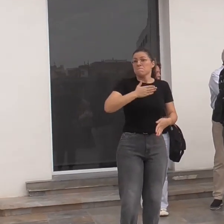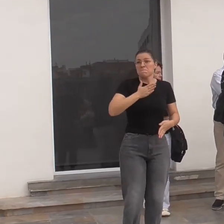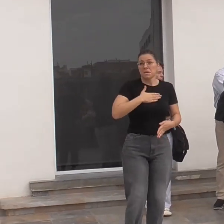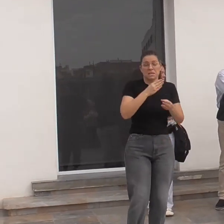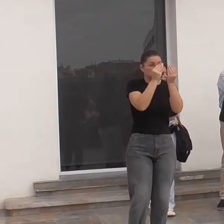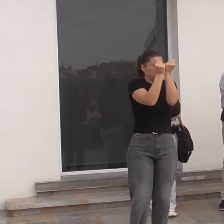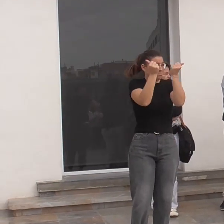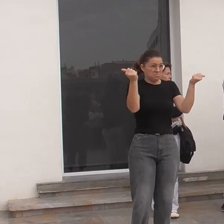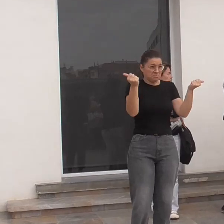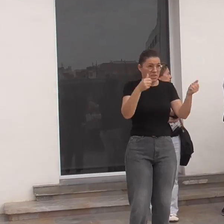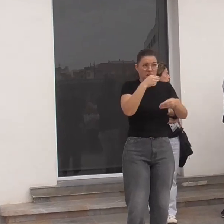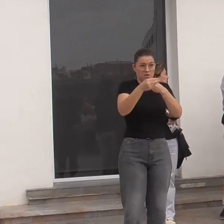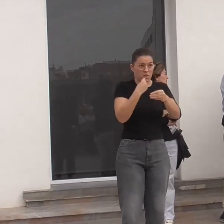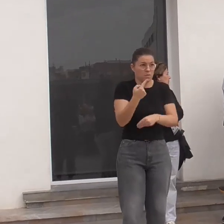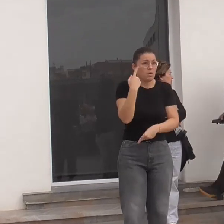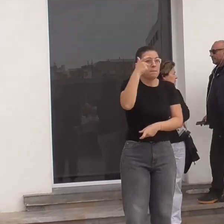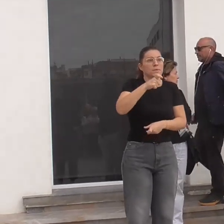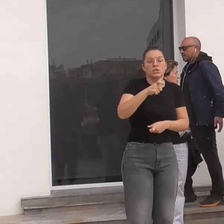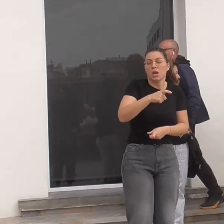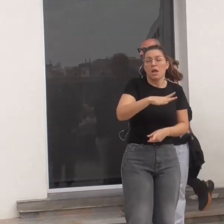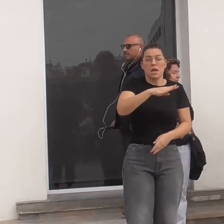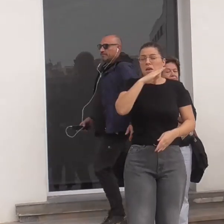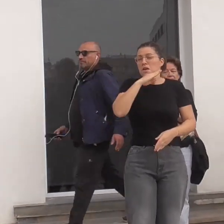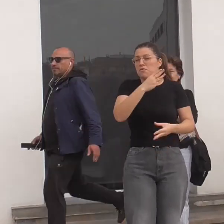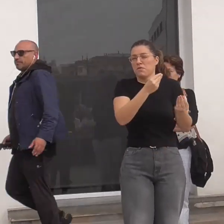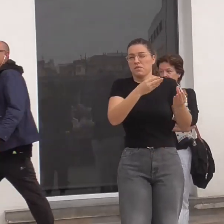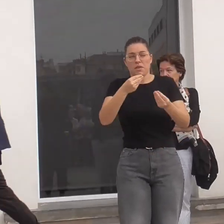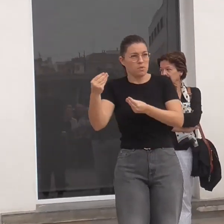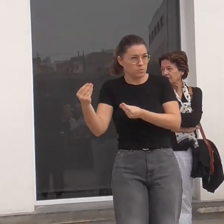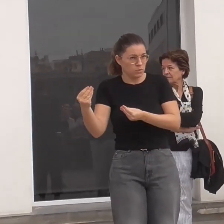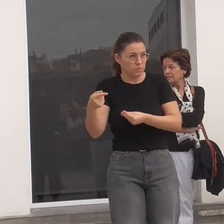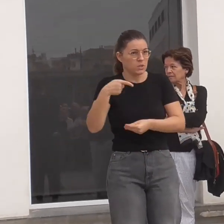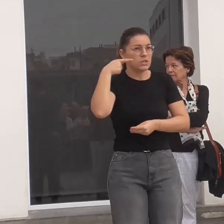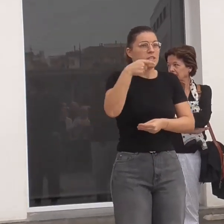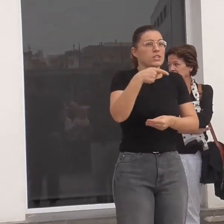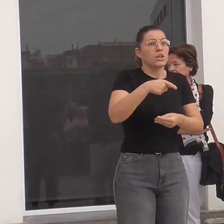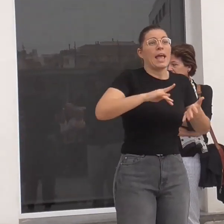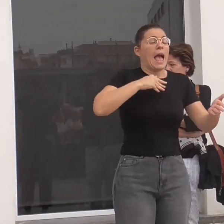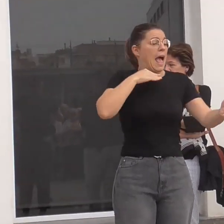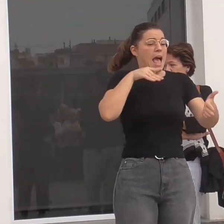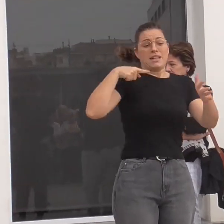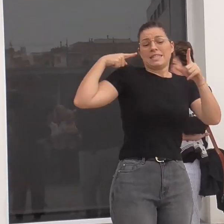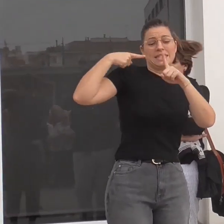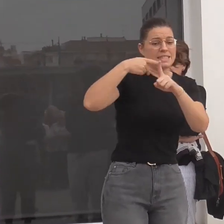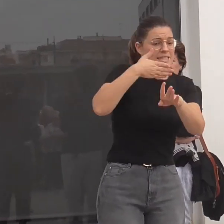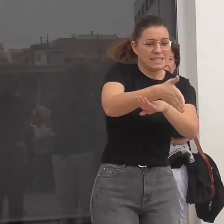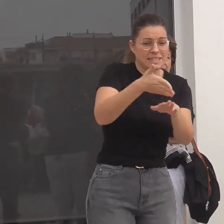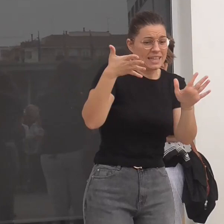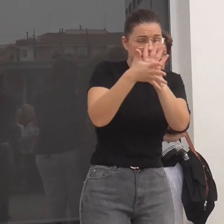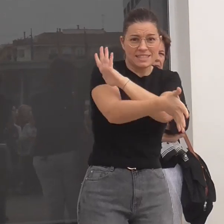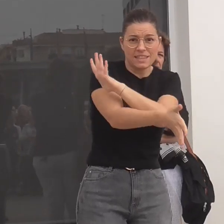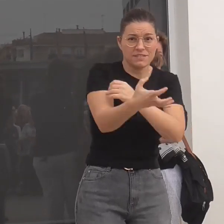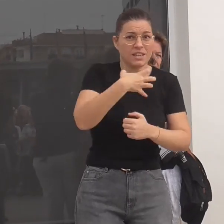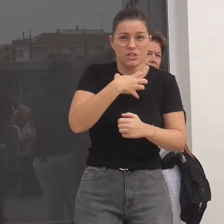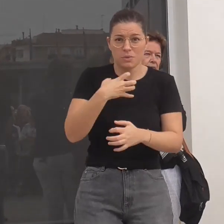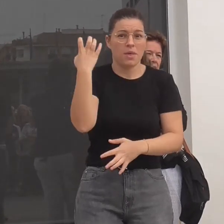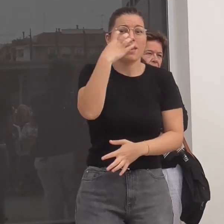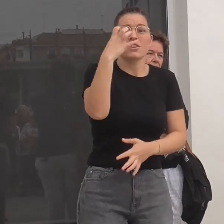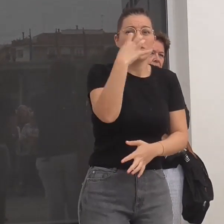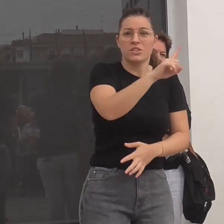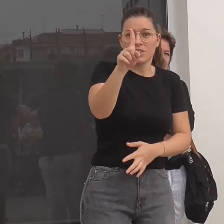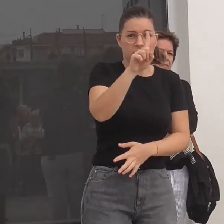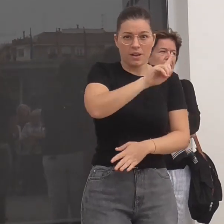enfríe. Y bueno, uno puede estar muy ofendido, pero si no dejas que eso llegue hasta la punta y la reclamación no se hace, al final